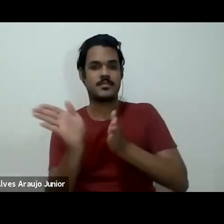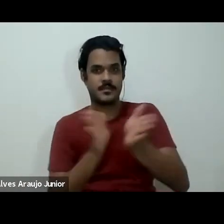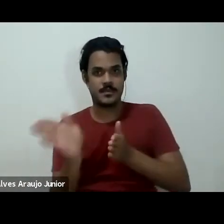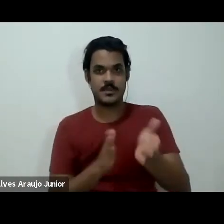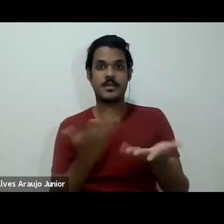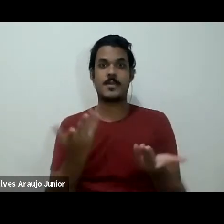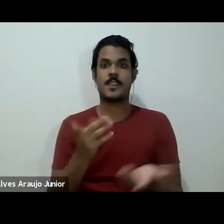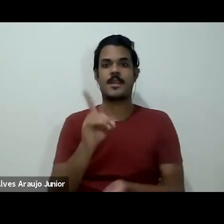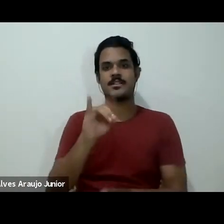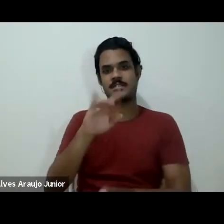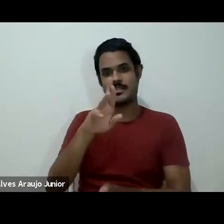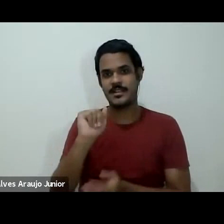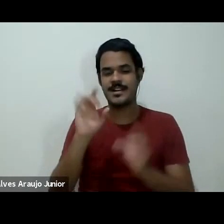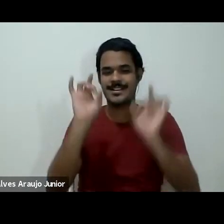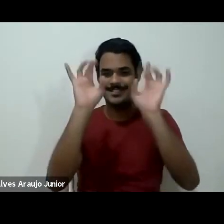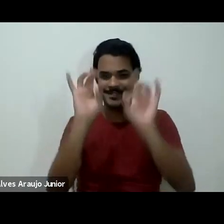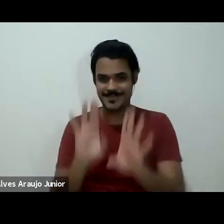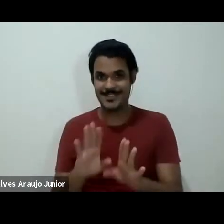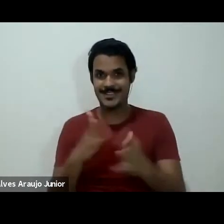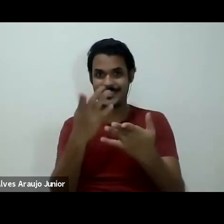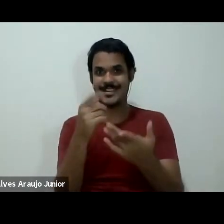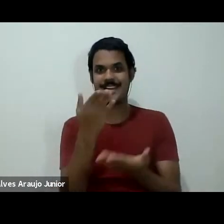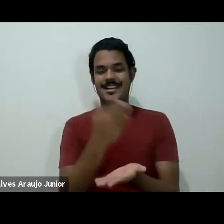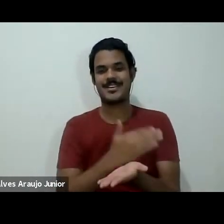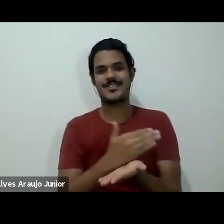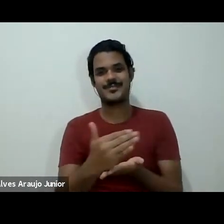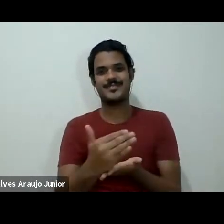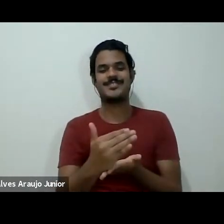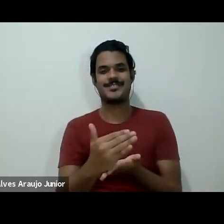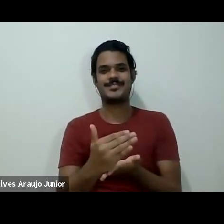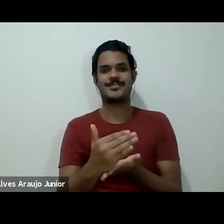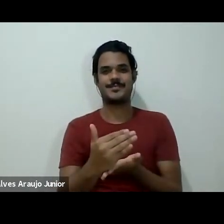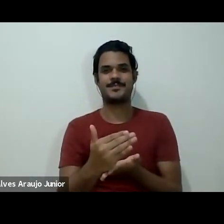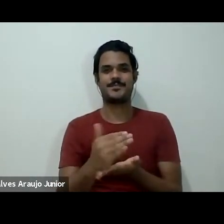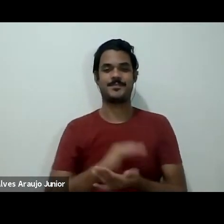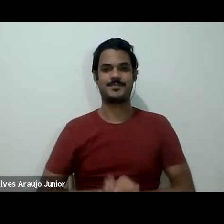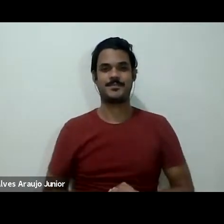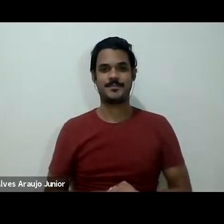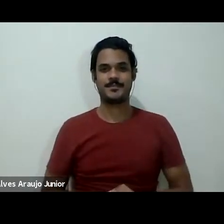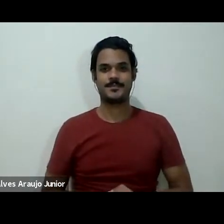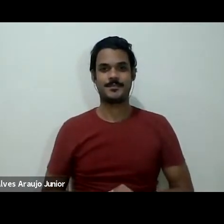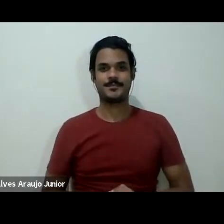Dira, que foi quem começou esse processo.